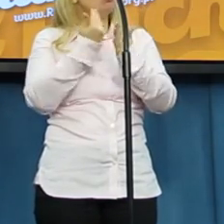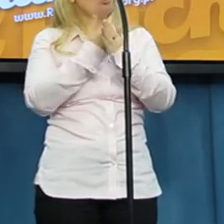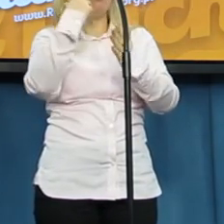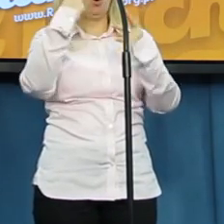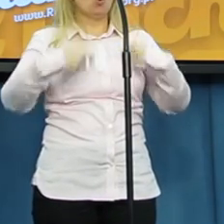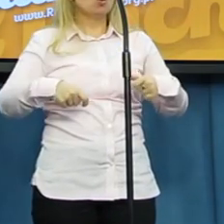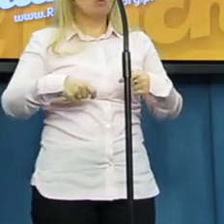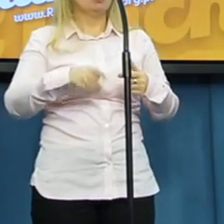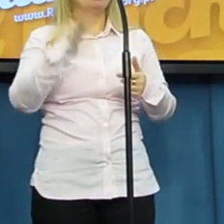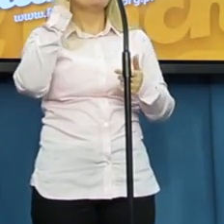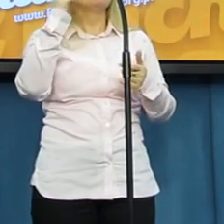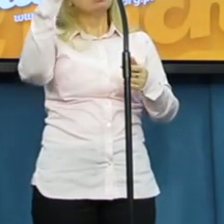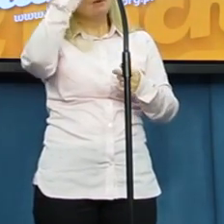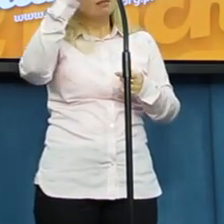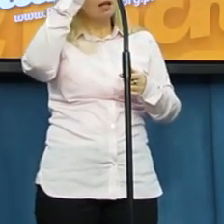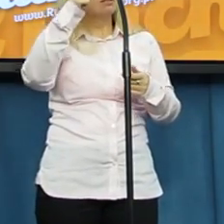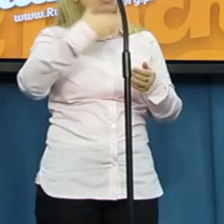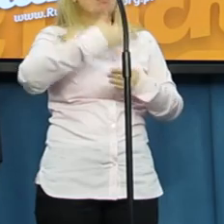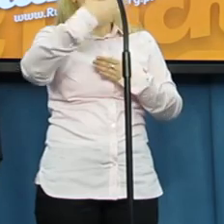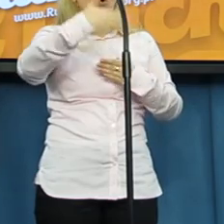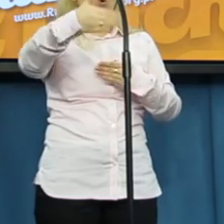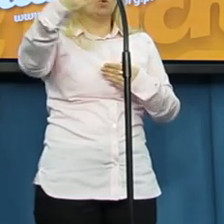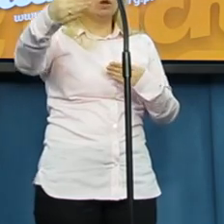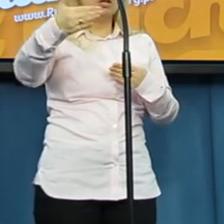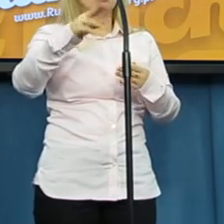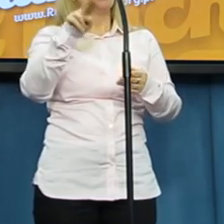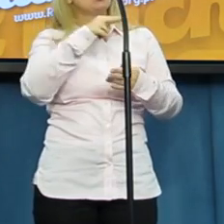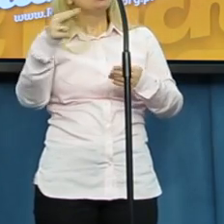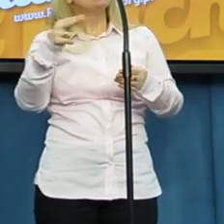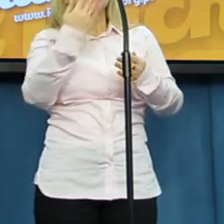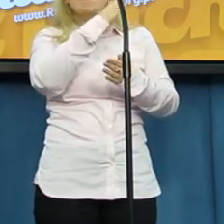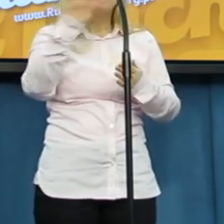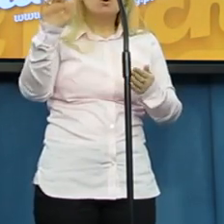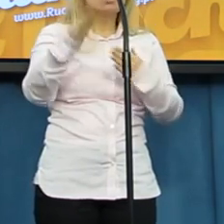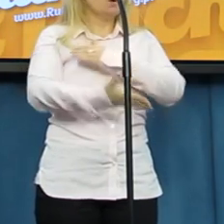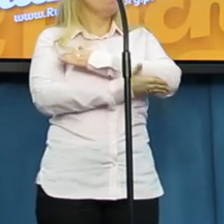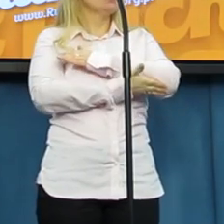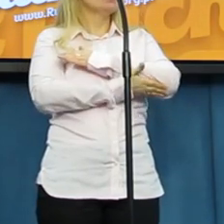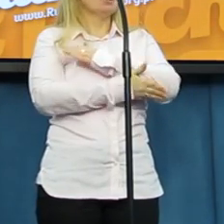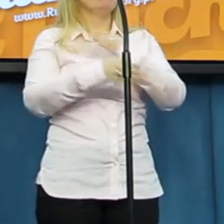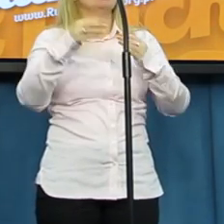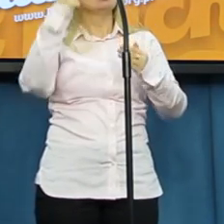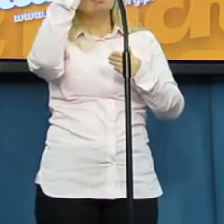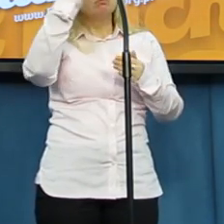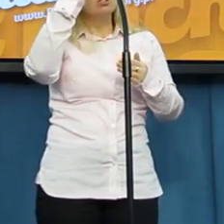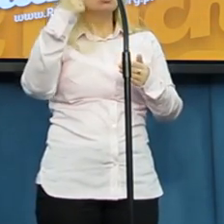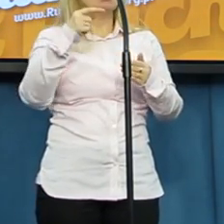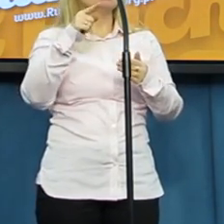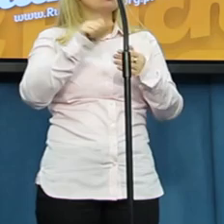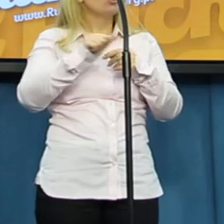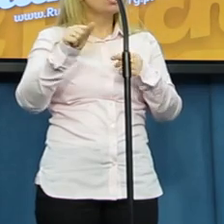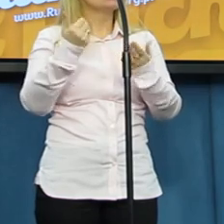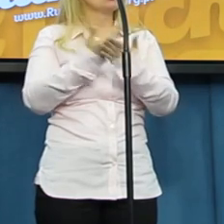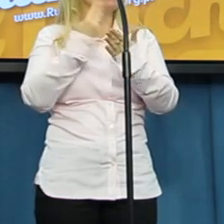potem nazwę, no szereg różnych innych elementów, które stworzą po prostu podstawy do myślenia, że powstała taka alternatywa. I